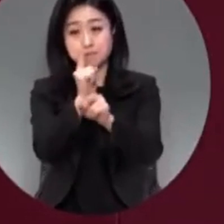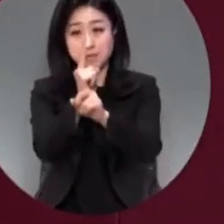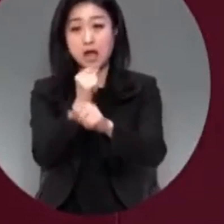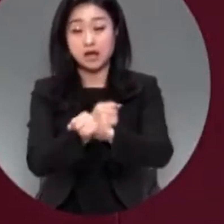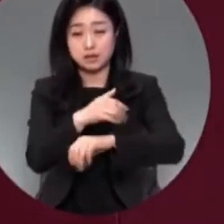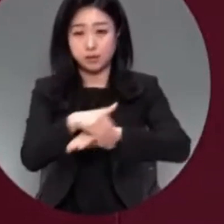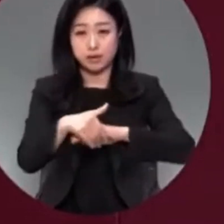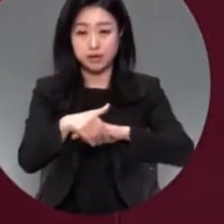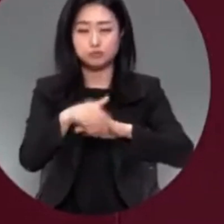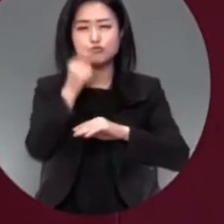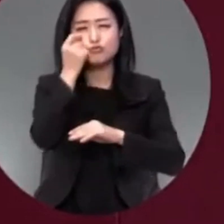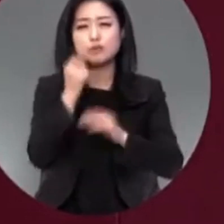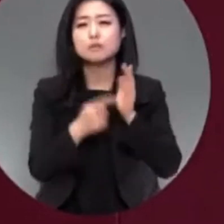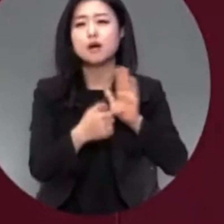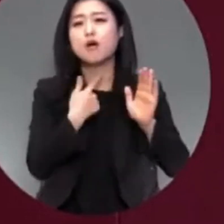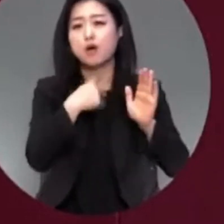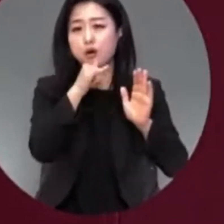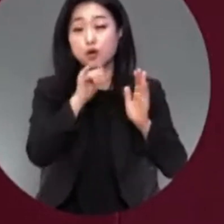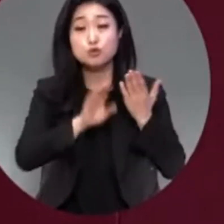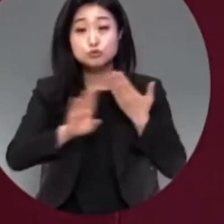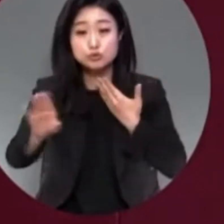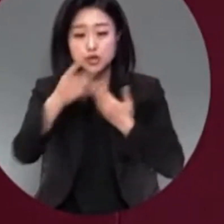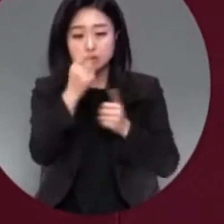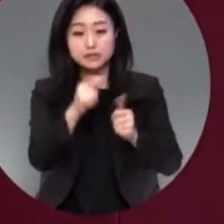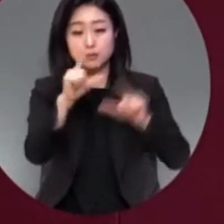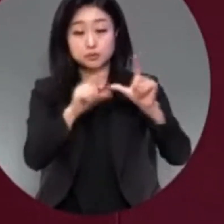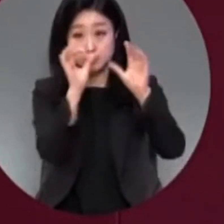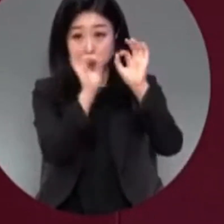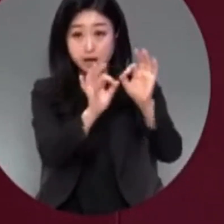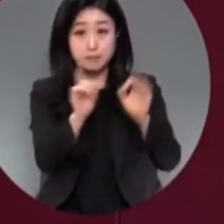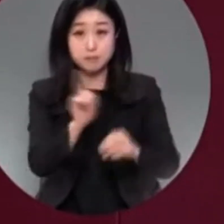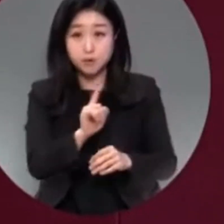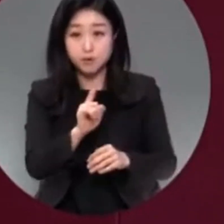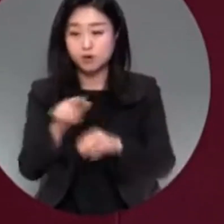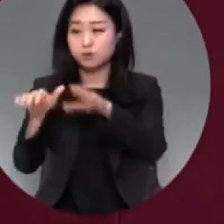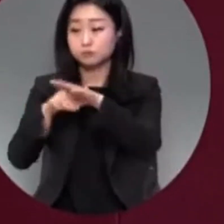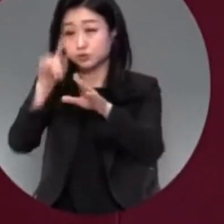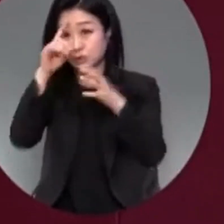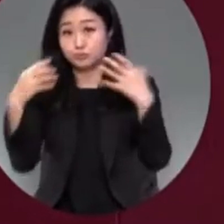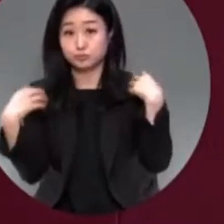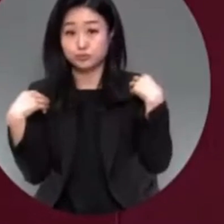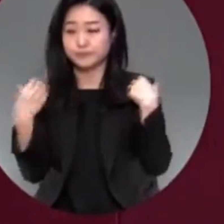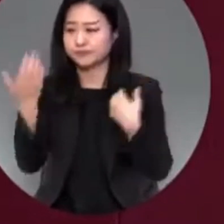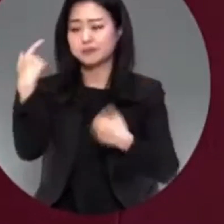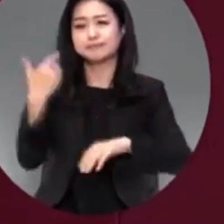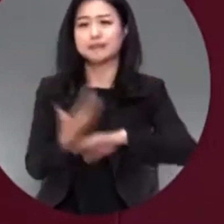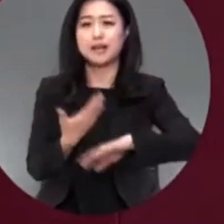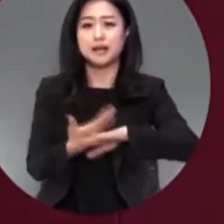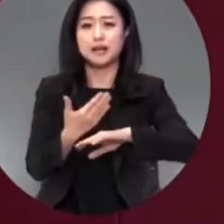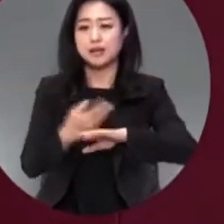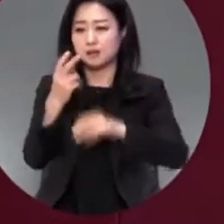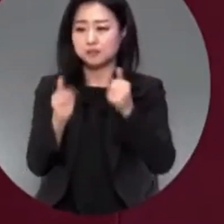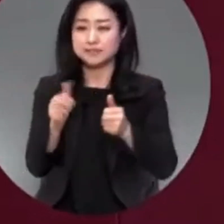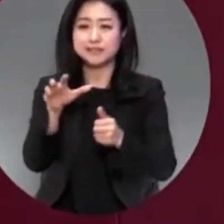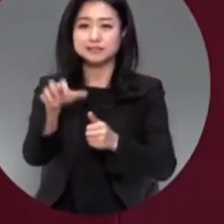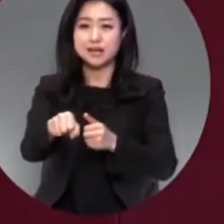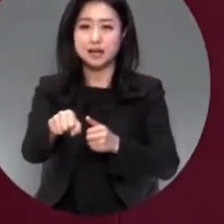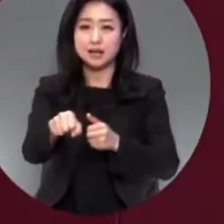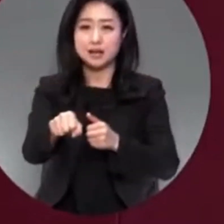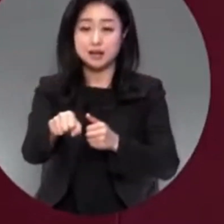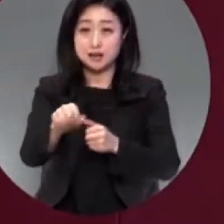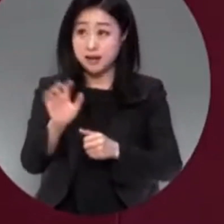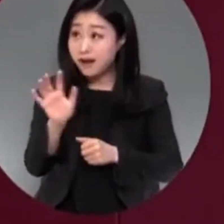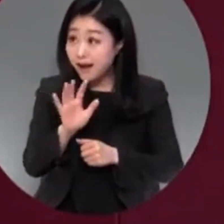바 있습니다. 그러나 그 우리 검찰이 보인 모습은 어땠습니까? 문재인 정부가 과거와 달리 검찰을 장악하거나 활용하지 않는다는 것을